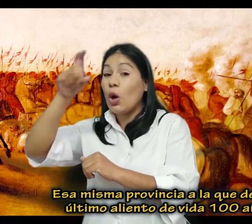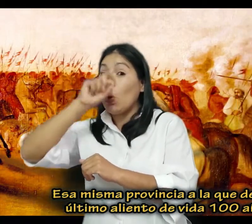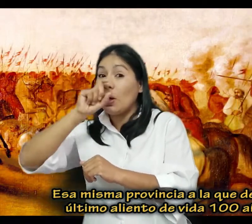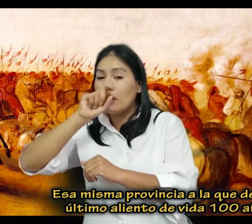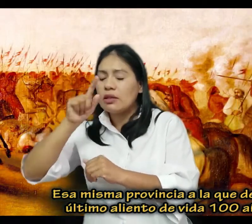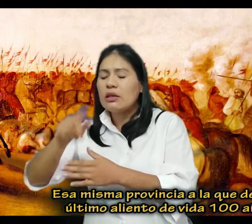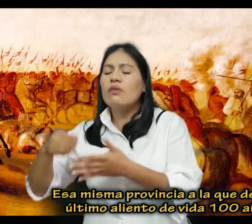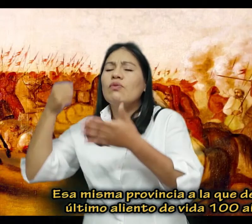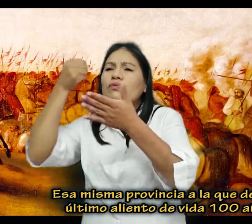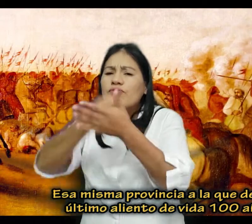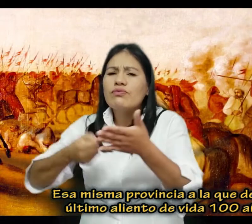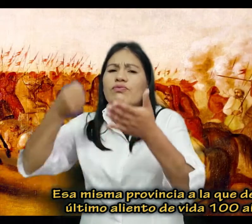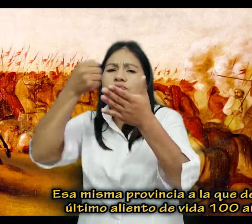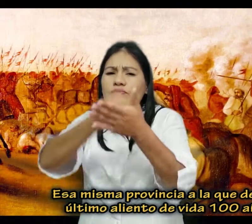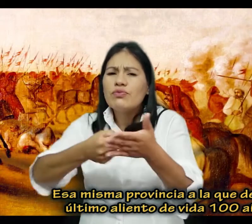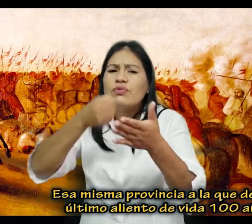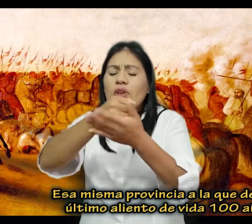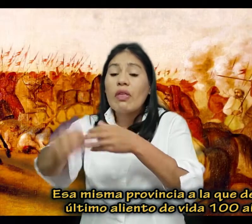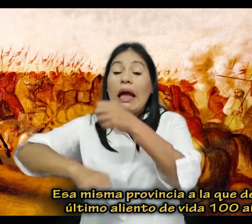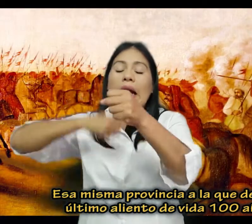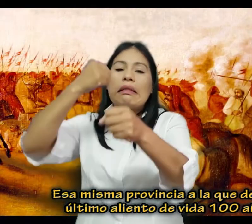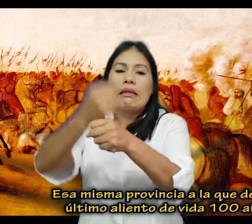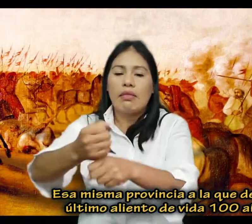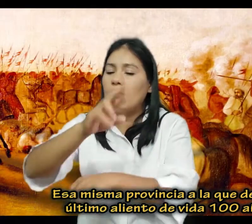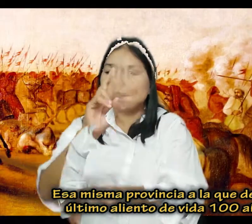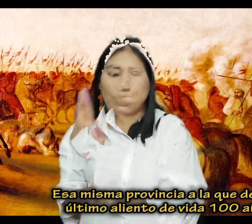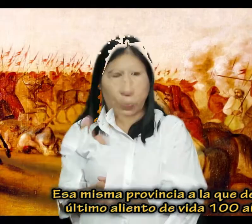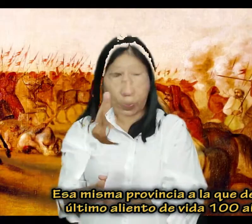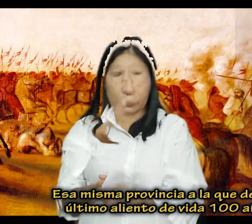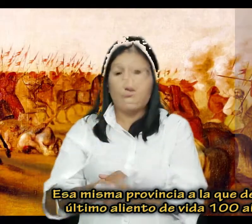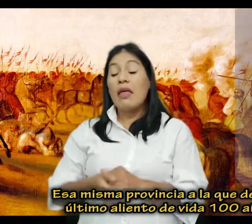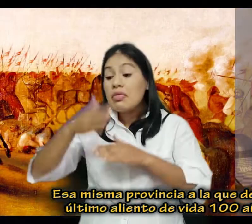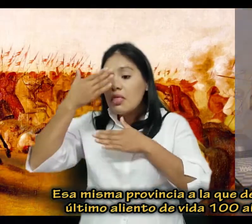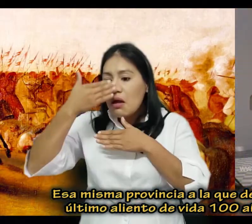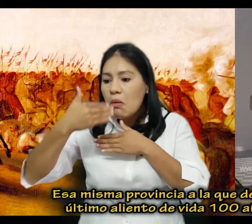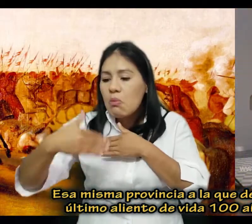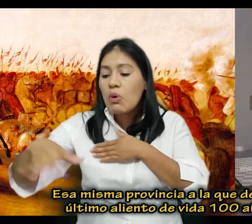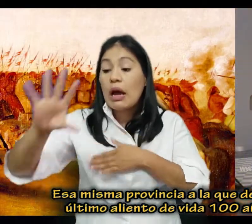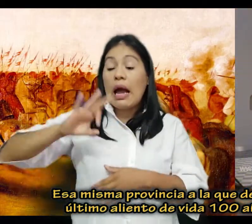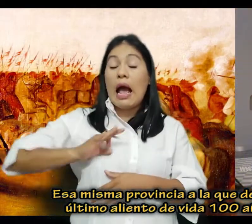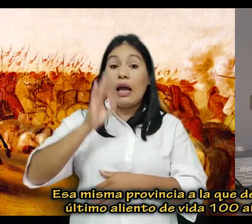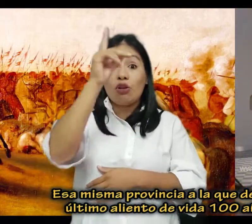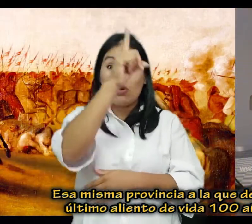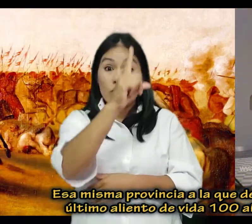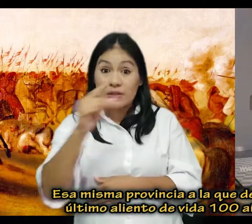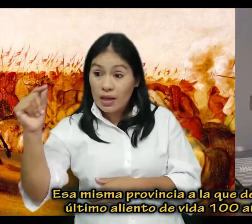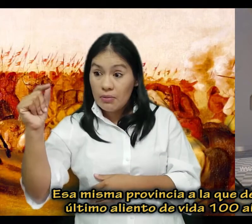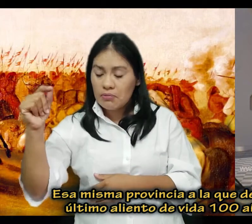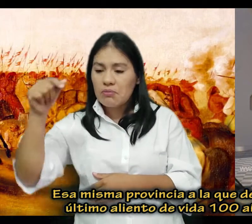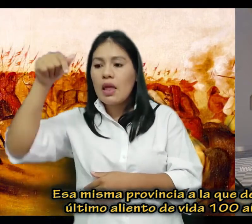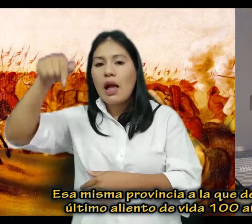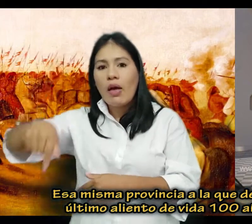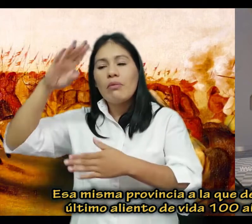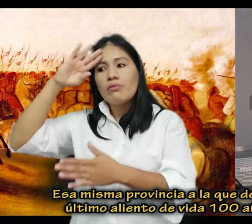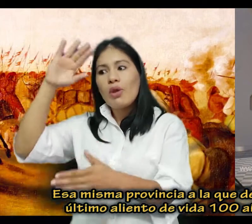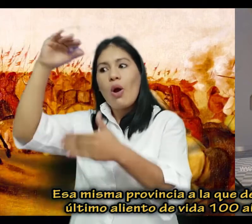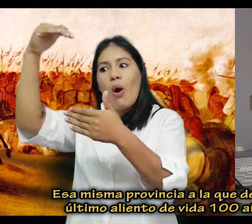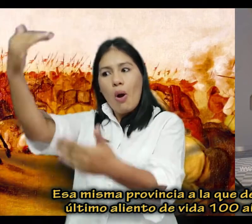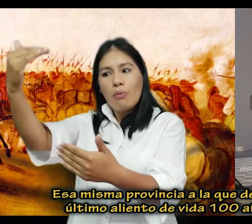En esa misma provincia, a la que defendió hasta su último aliento de vida, 100 años más tarde,